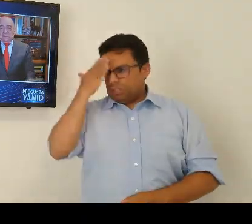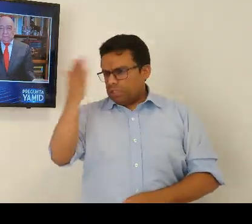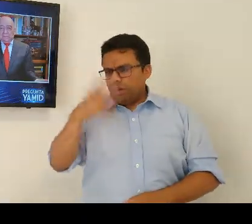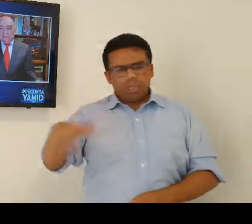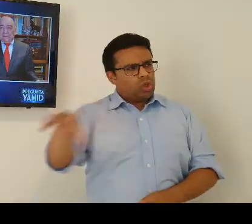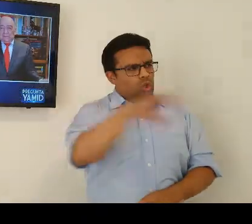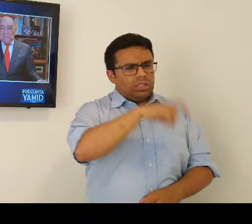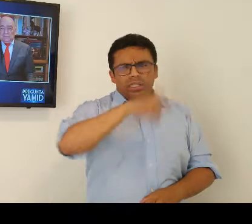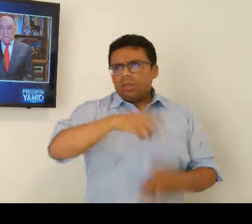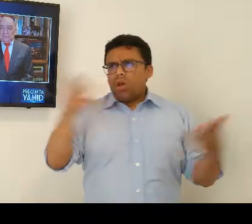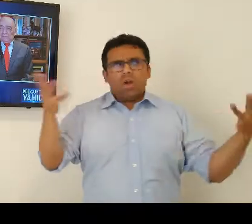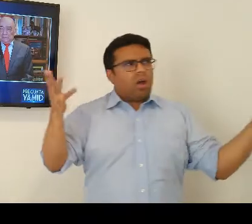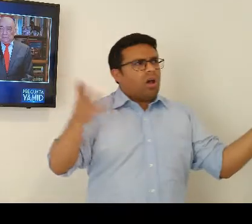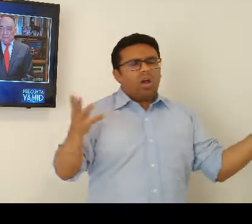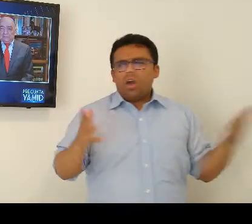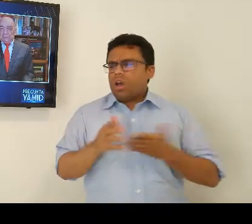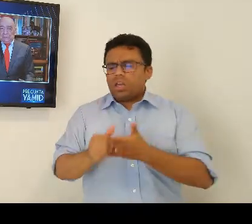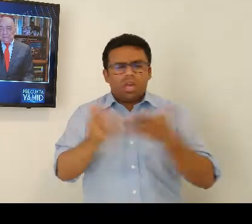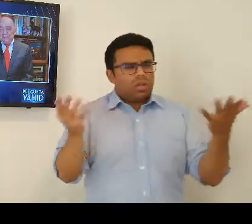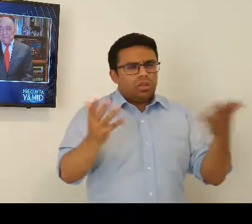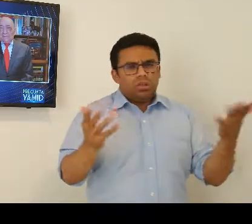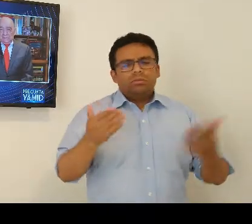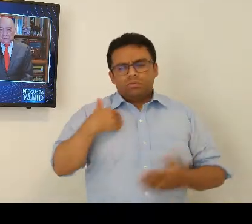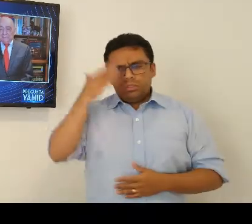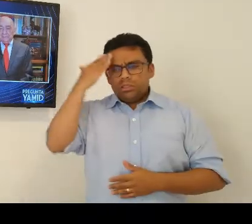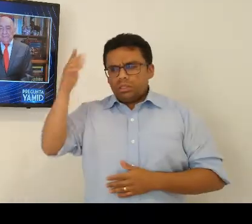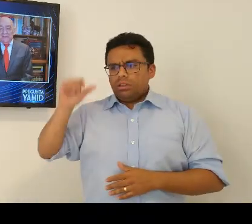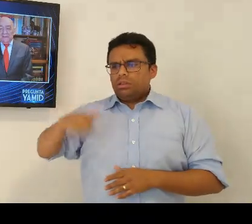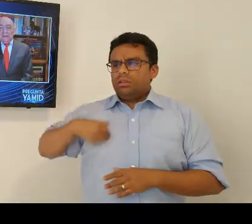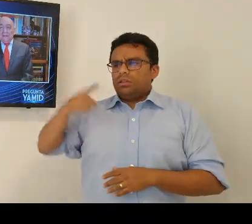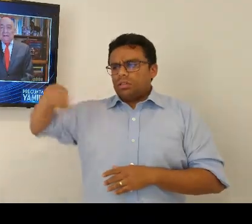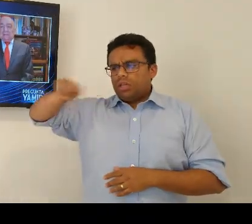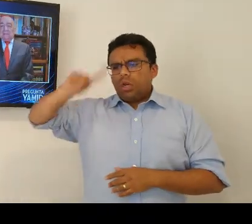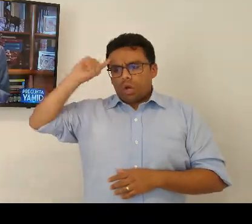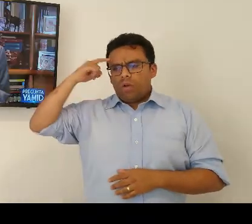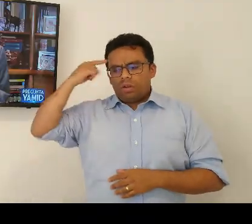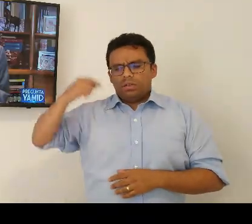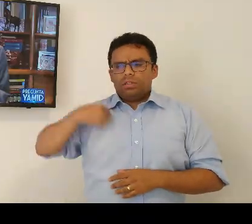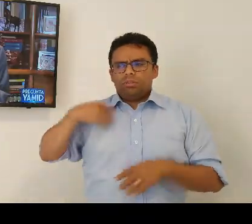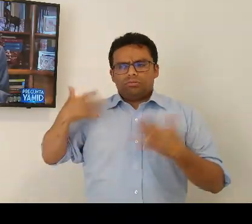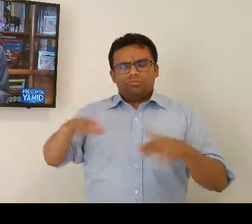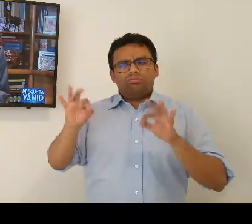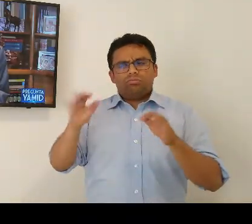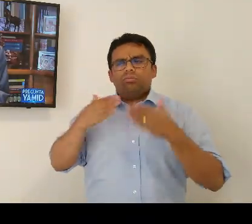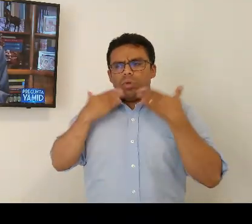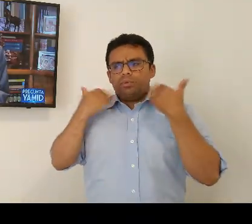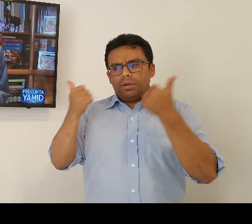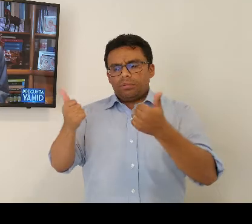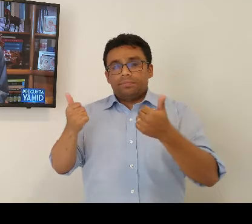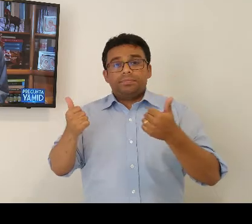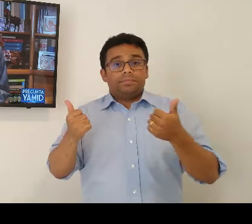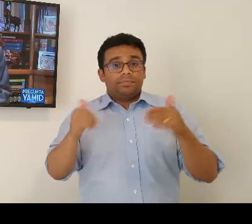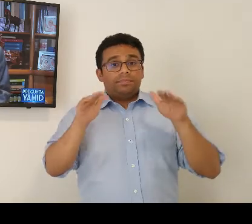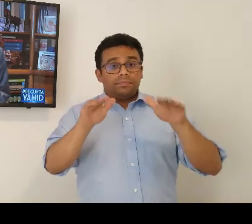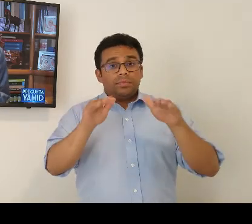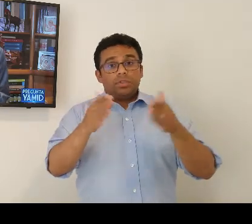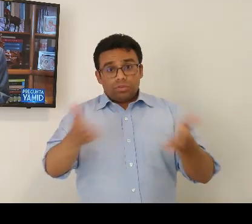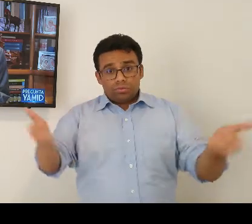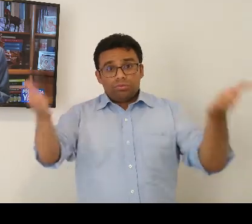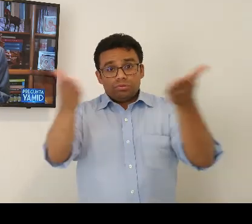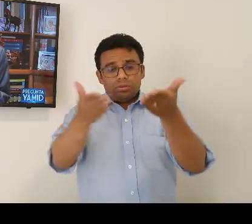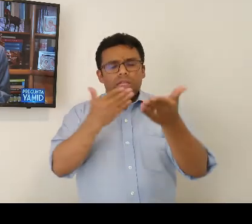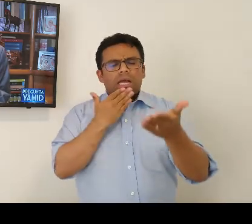la orientación y la información de nuestros gobernantes. Y a ustedes, señores televidentes, muchas gracias también